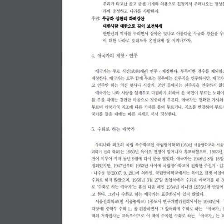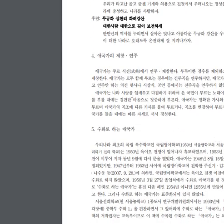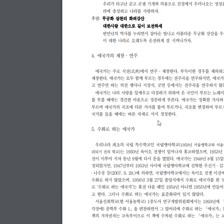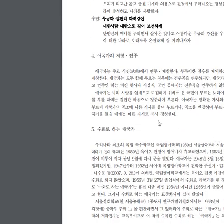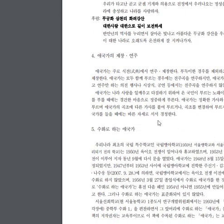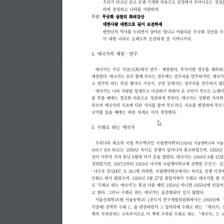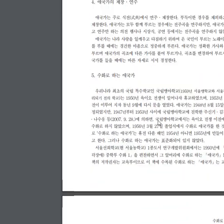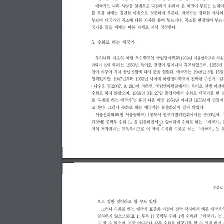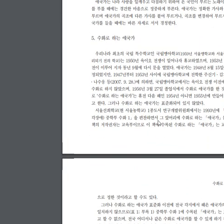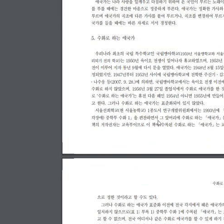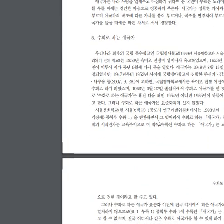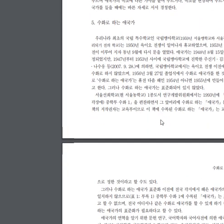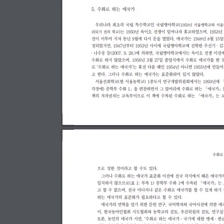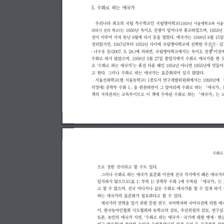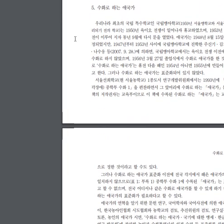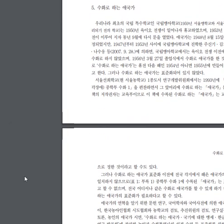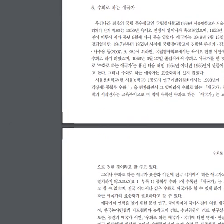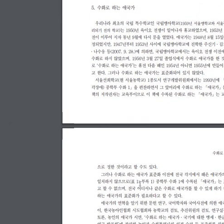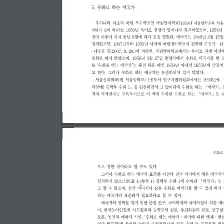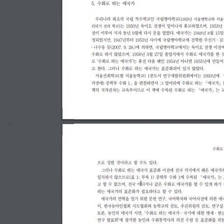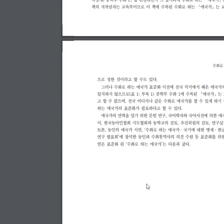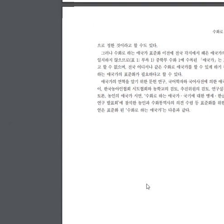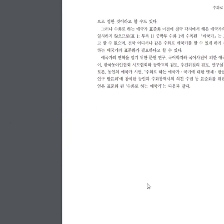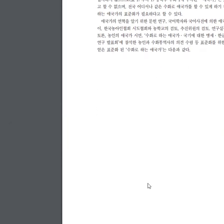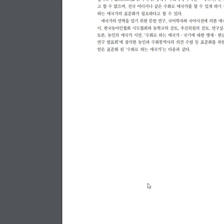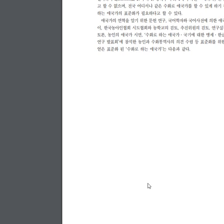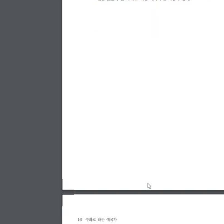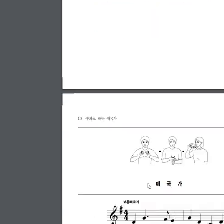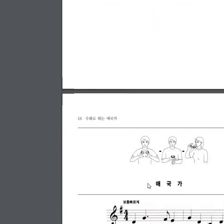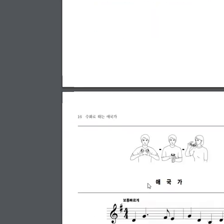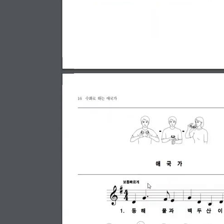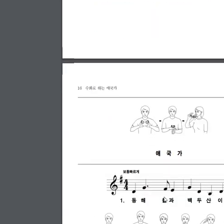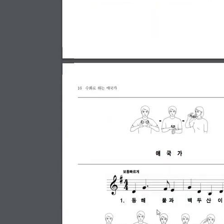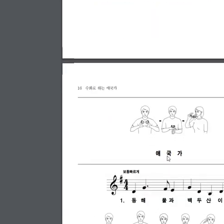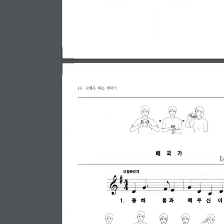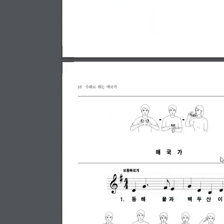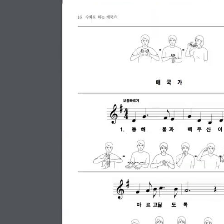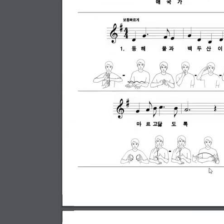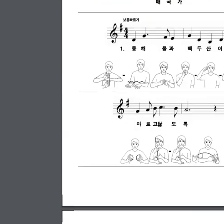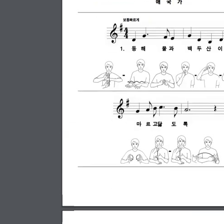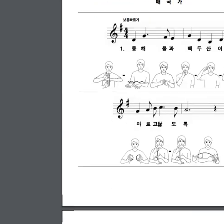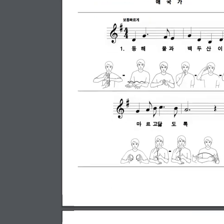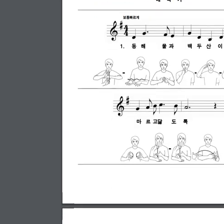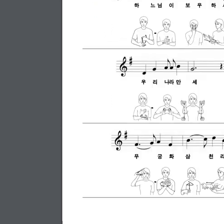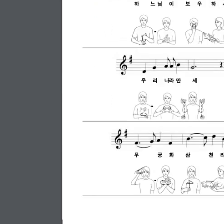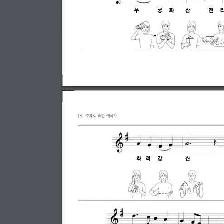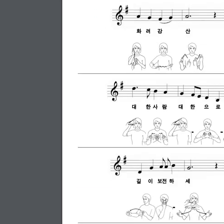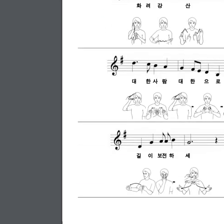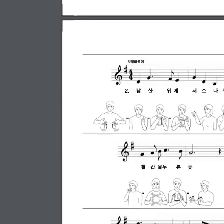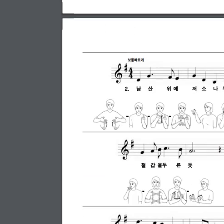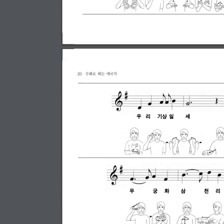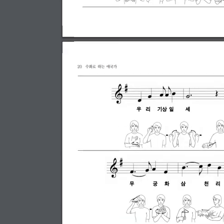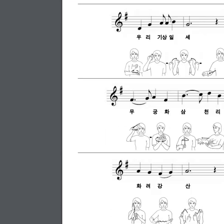이곡하고. 근데 이걸 수화로 한다 그러면은 이제 뭐 요렇게 한다 그러고 이유가 있을까요?